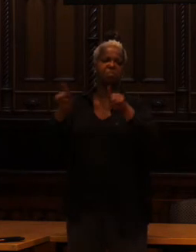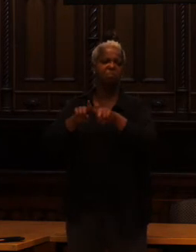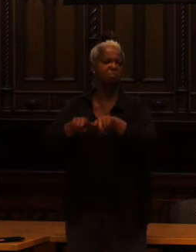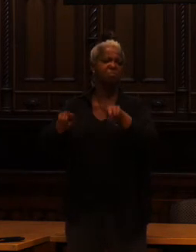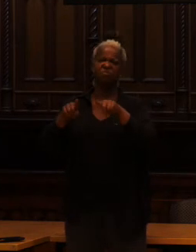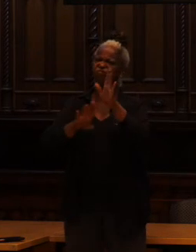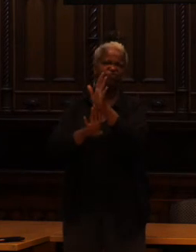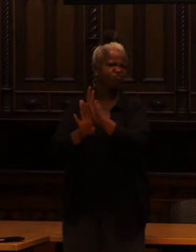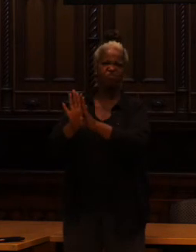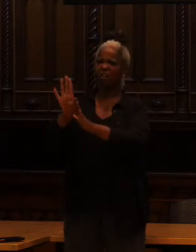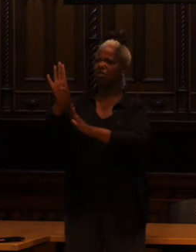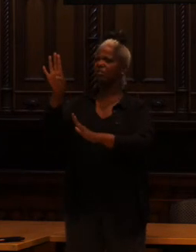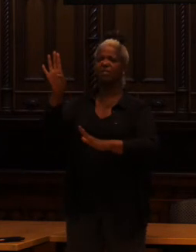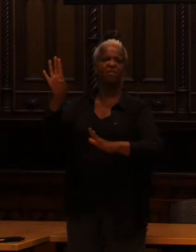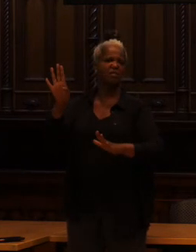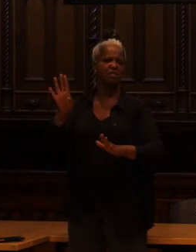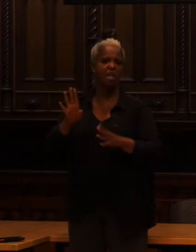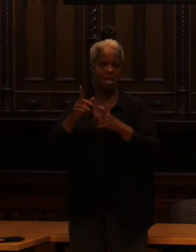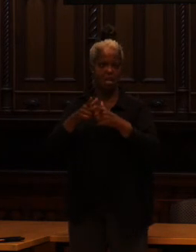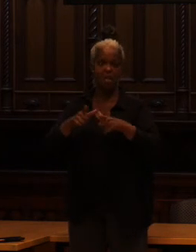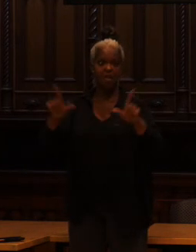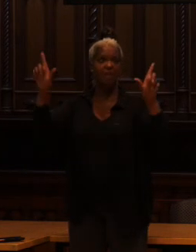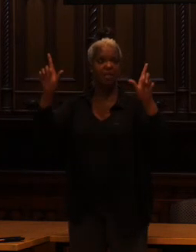être libre, c'est avancer,